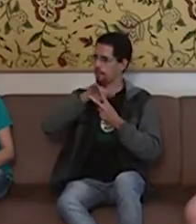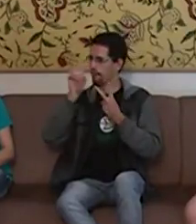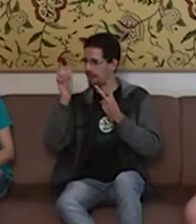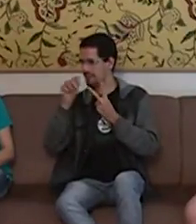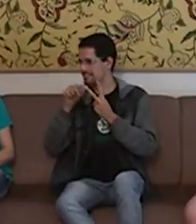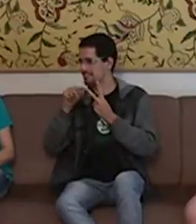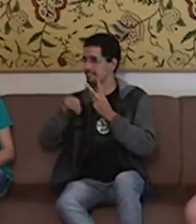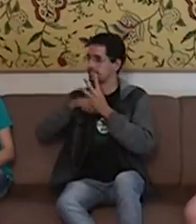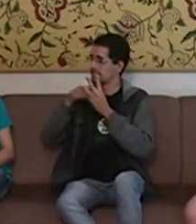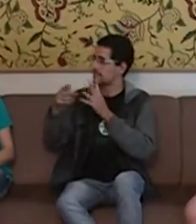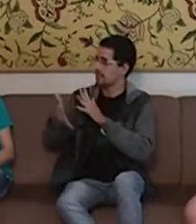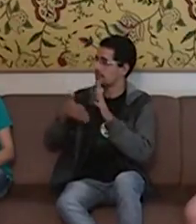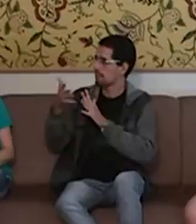e a Libras.